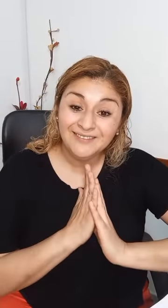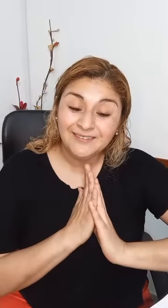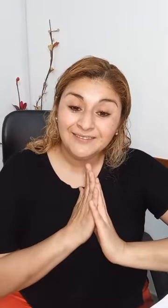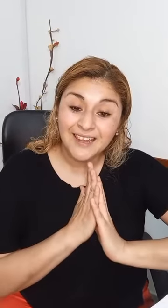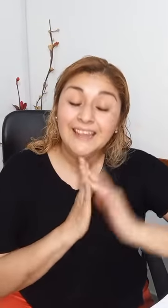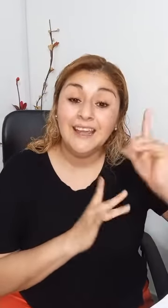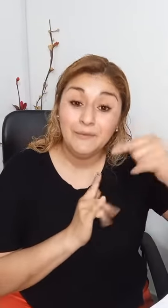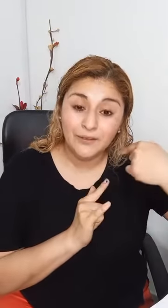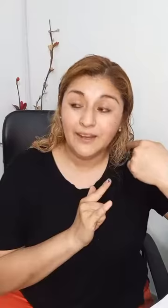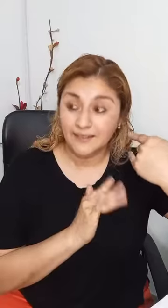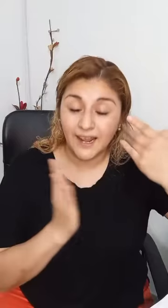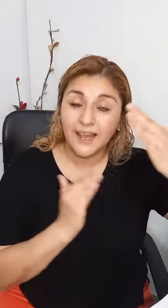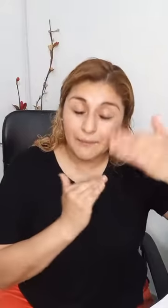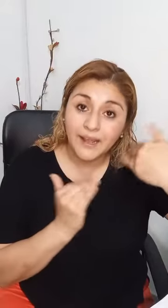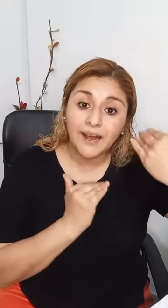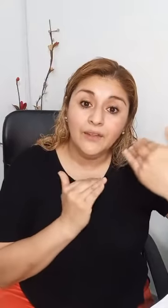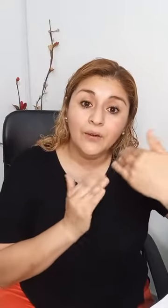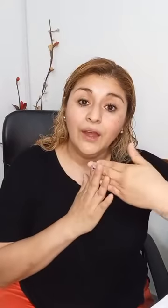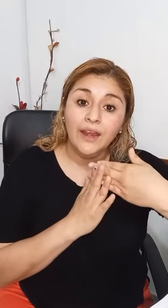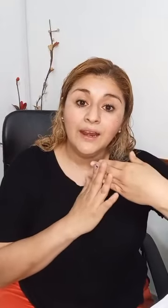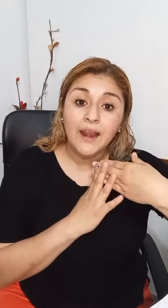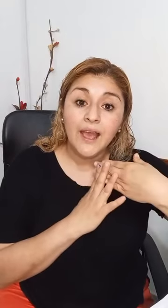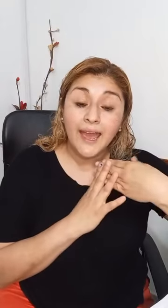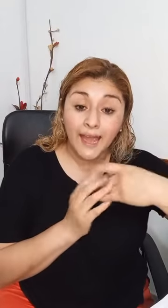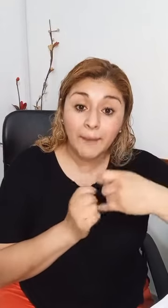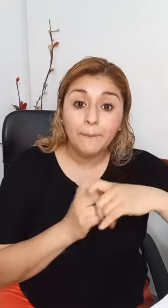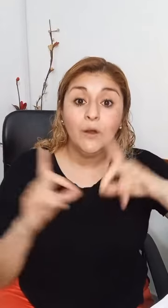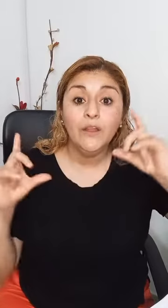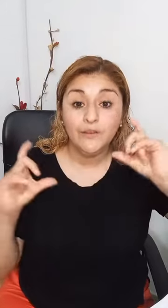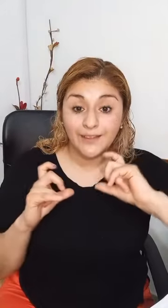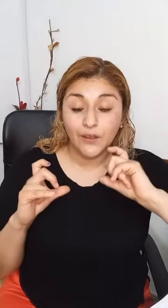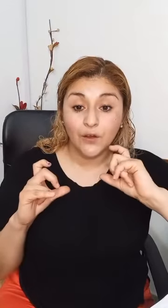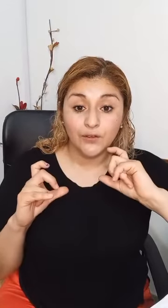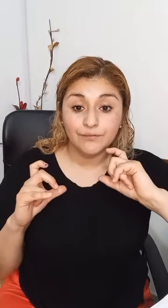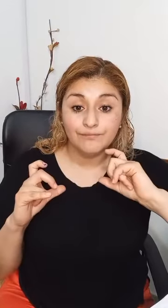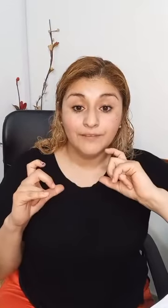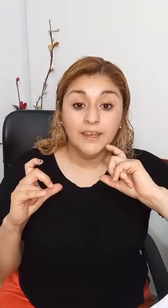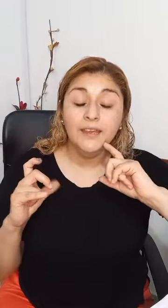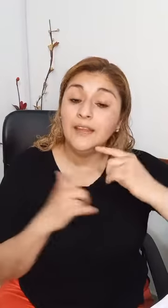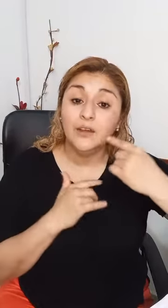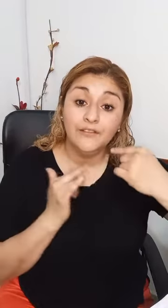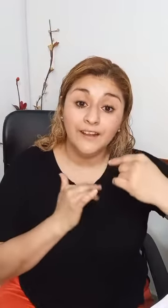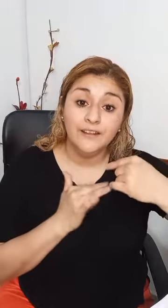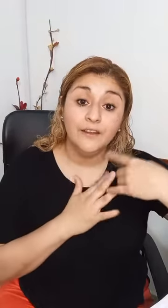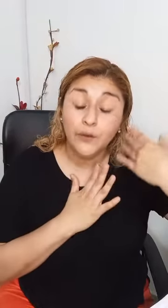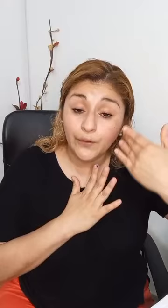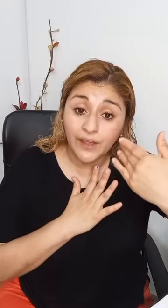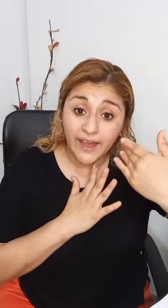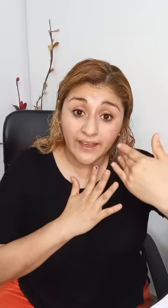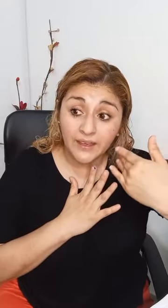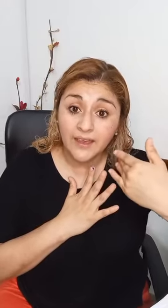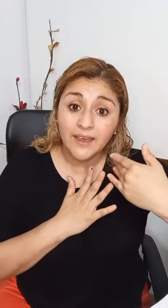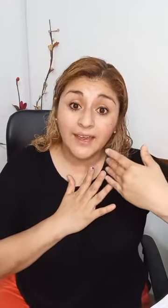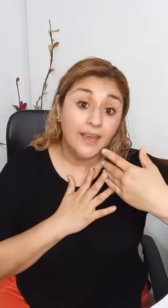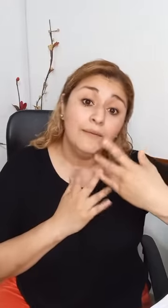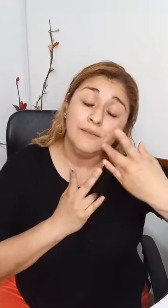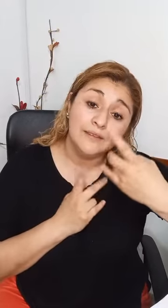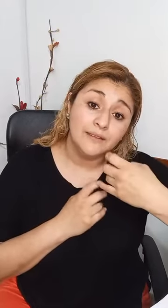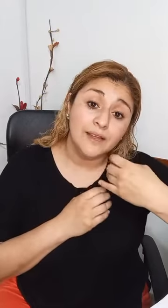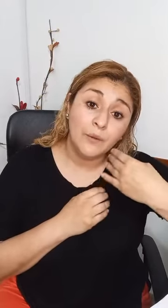mirada y traímos traje aparejado el ejemplo de los anteojos. ¿Sí? De los diferentes trastornos que hay